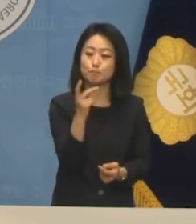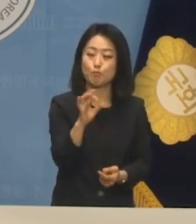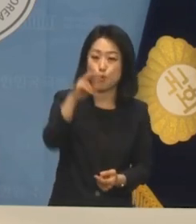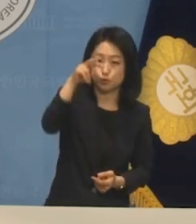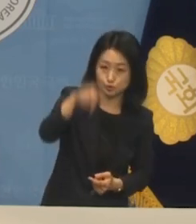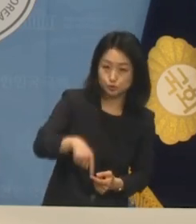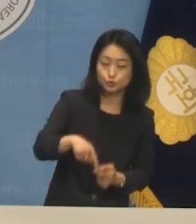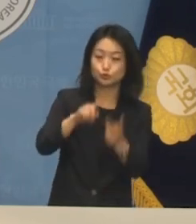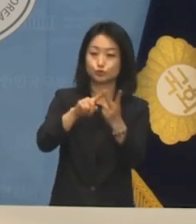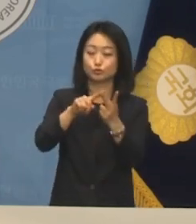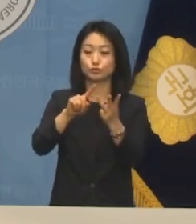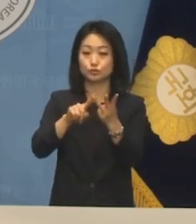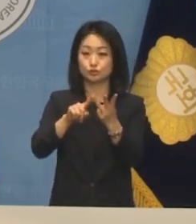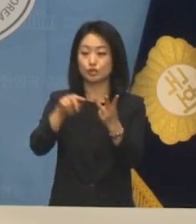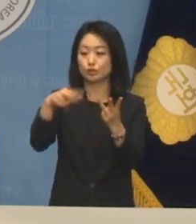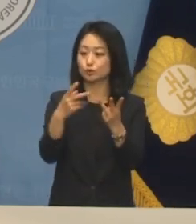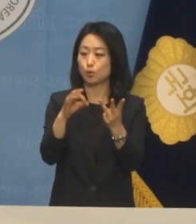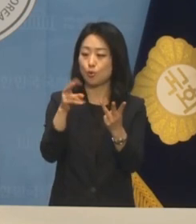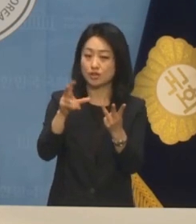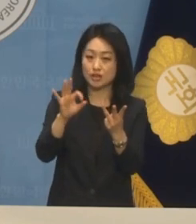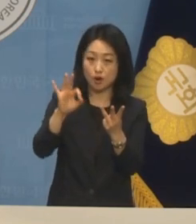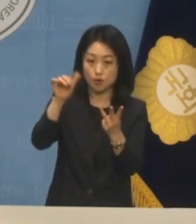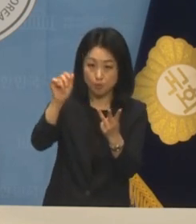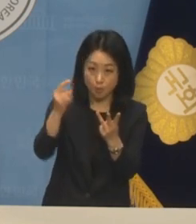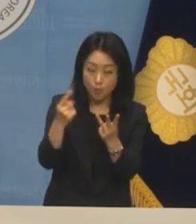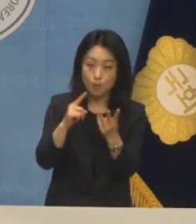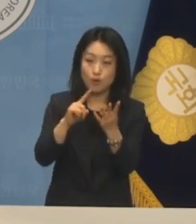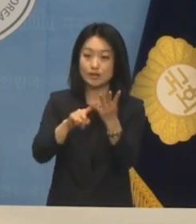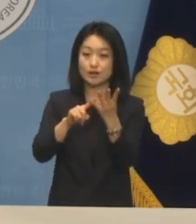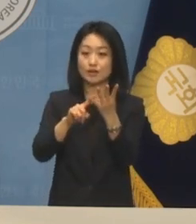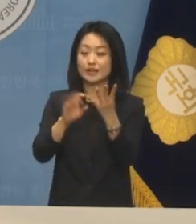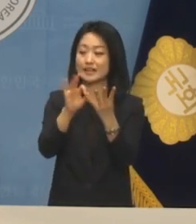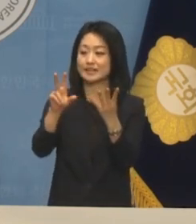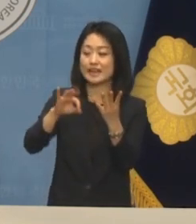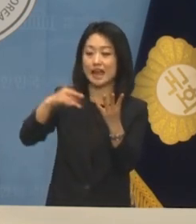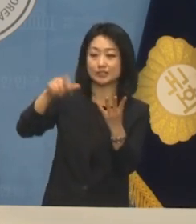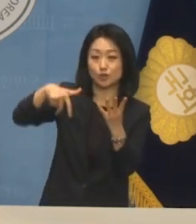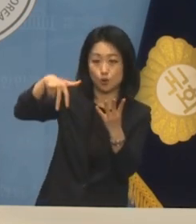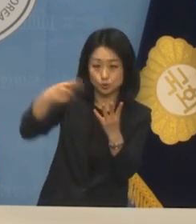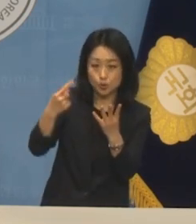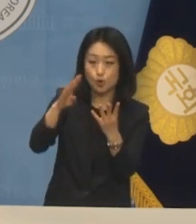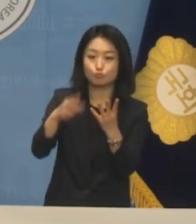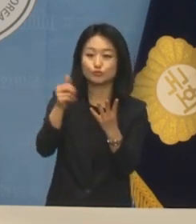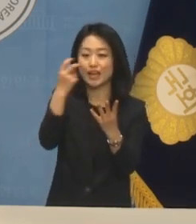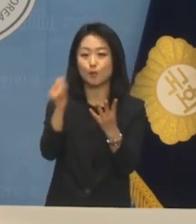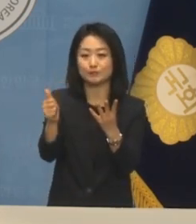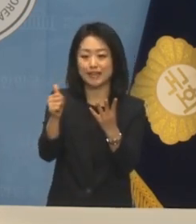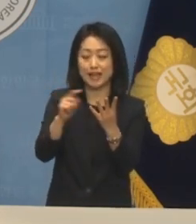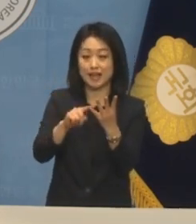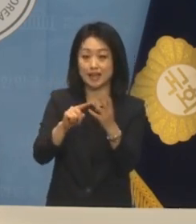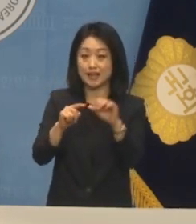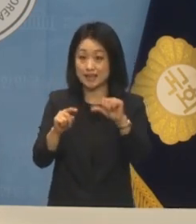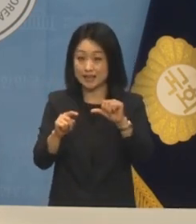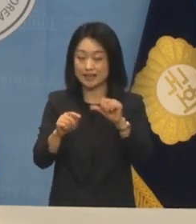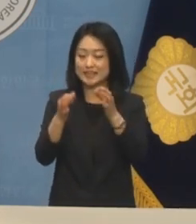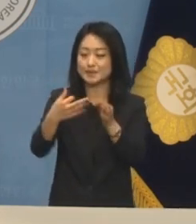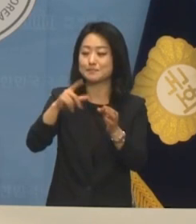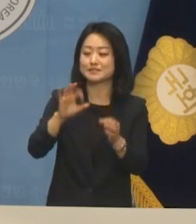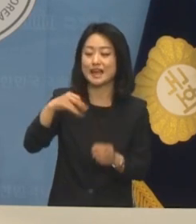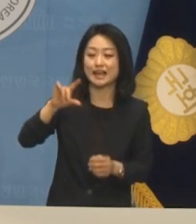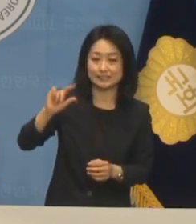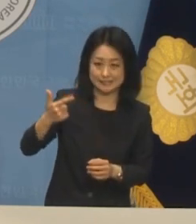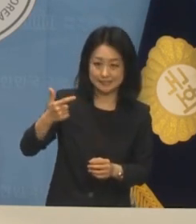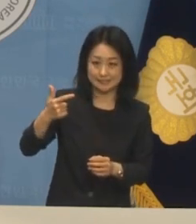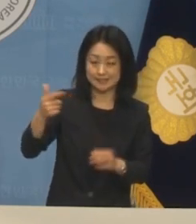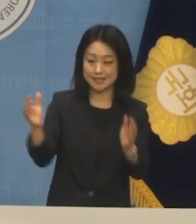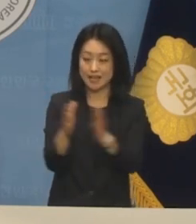부장검사, 2부 송경호 부장검사, 3부 양석조 부장검사, 4부 김창진 부장검사